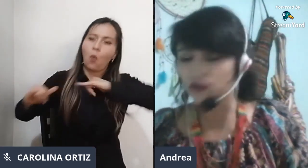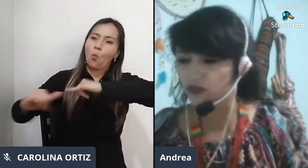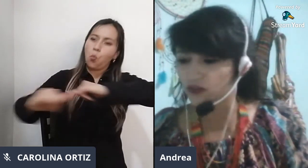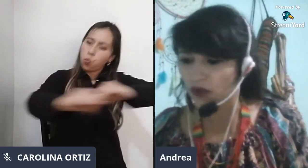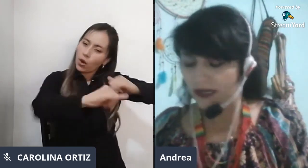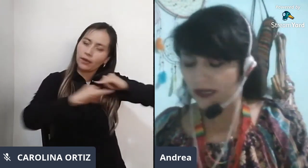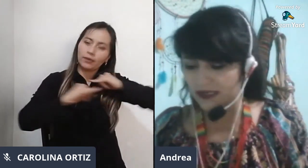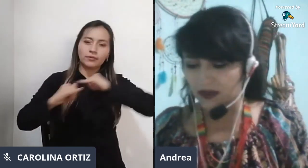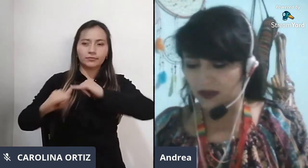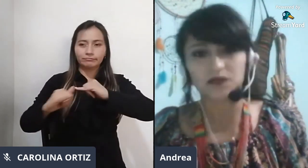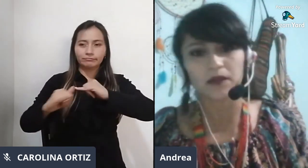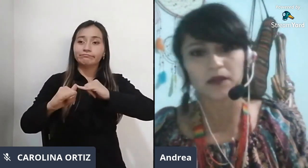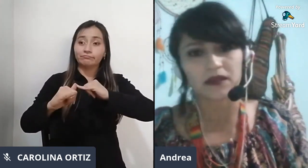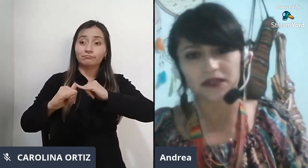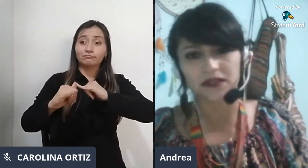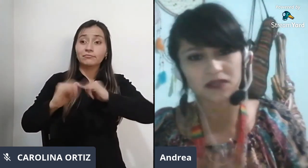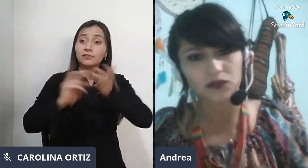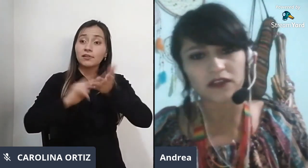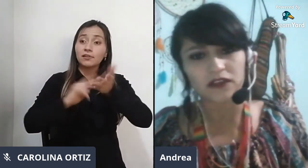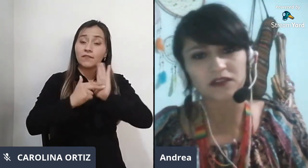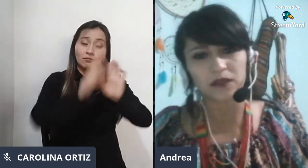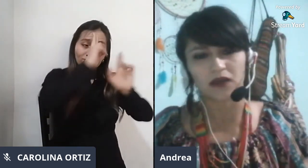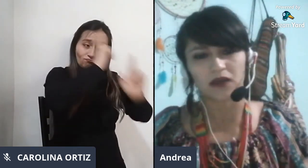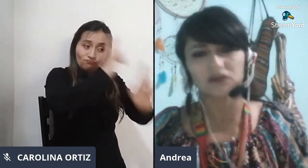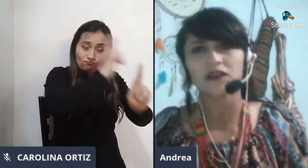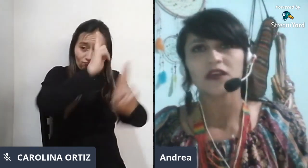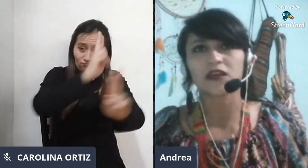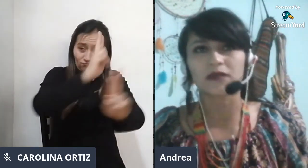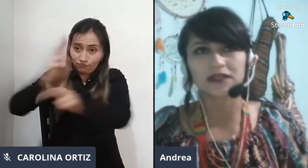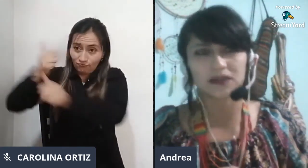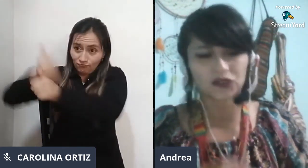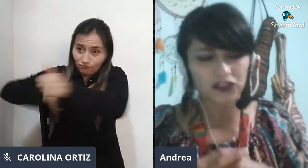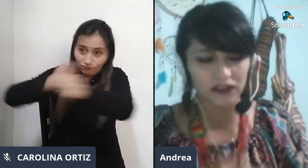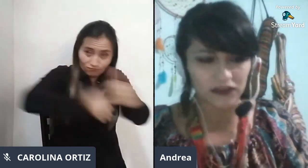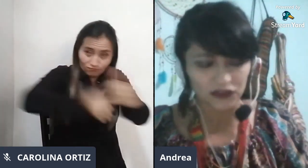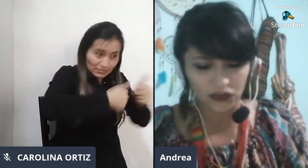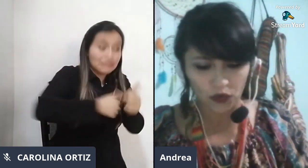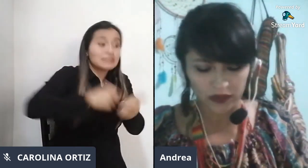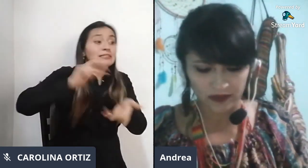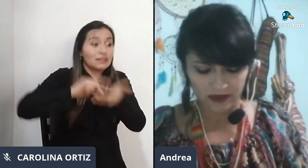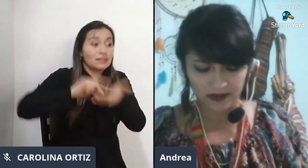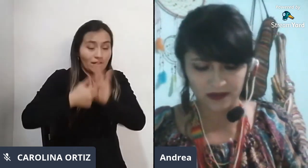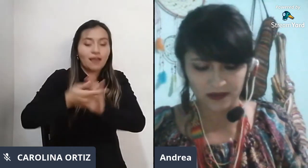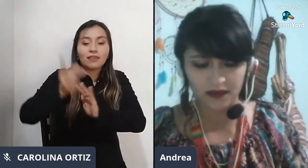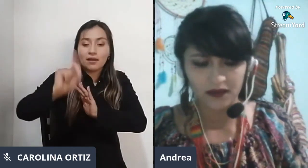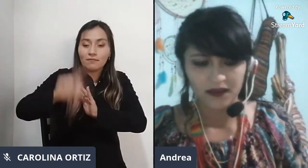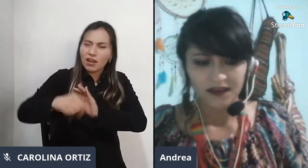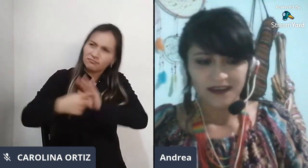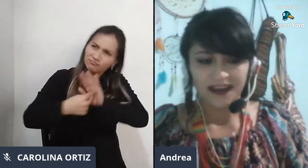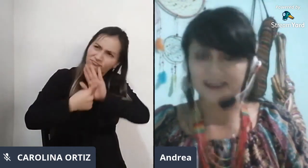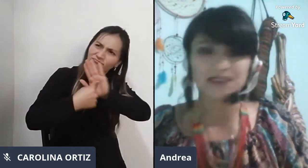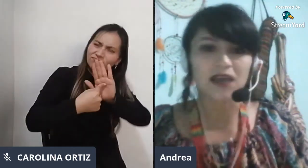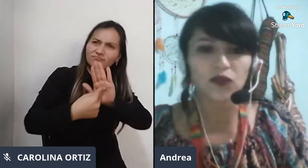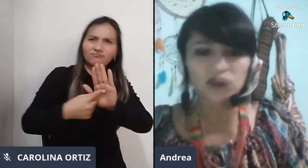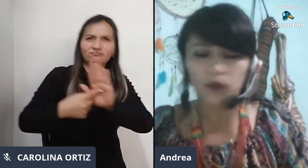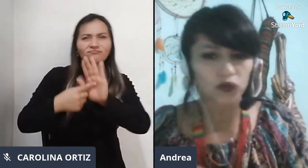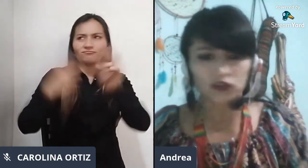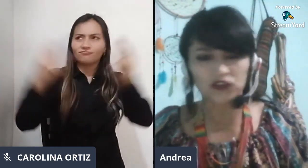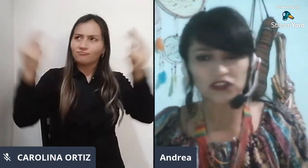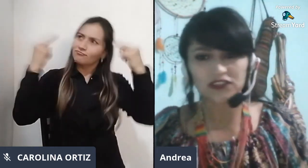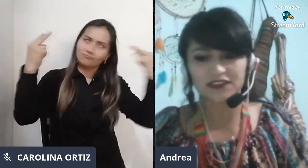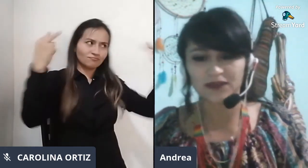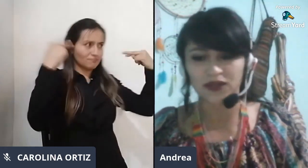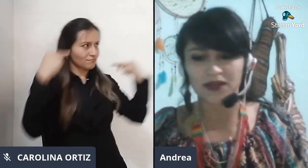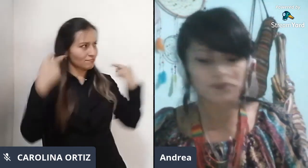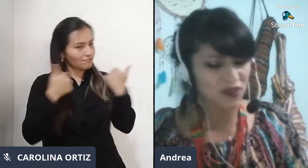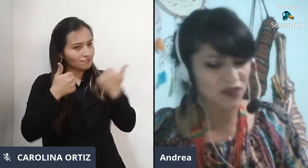misma medida merecemos ser respetados y merecemos ser tenidos en cuenta. Aquí estamos en Potosí, siempre en pie de